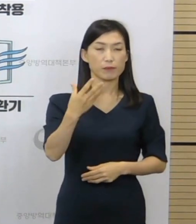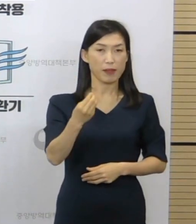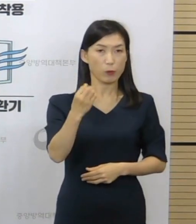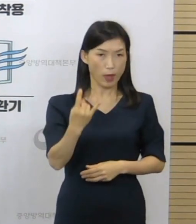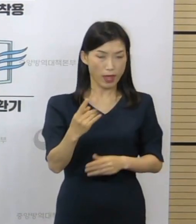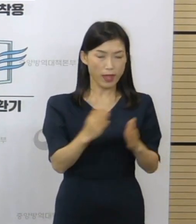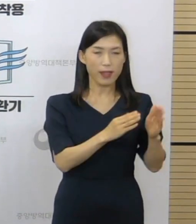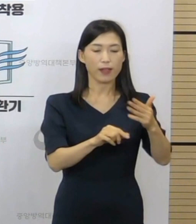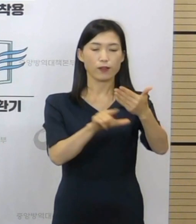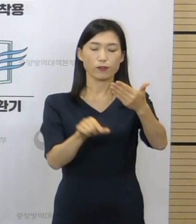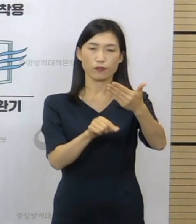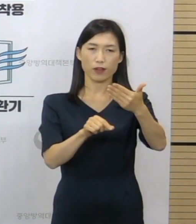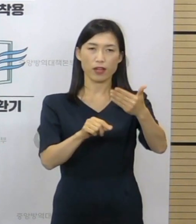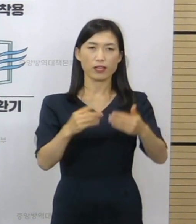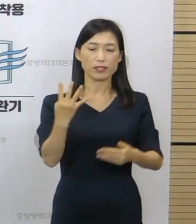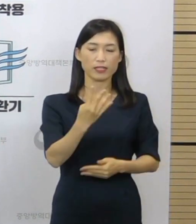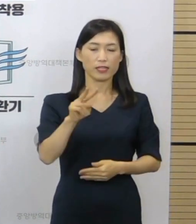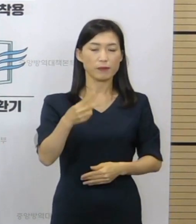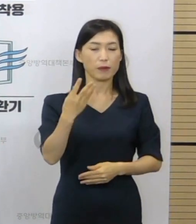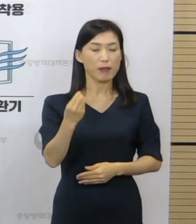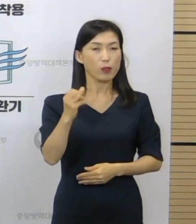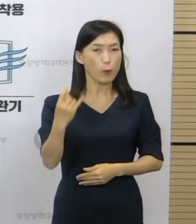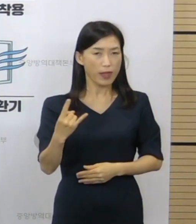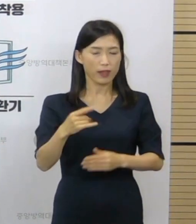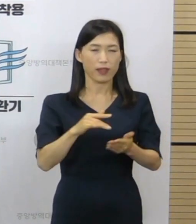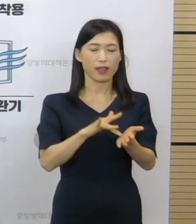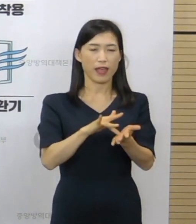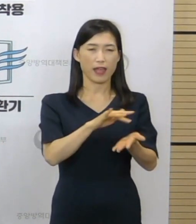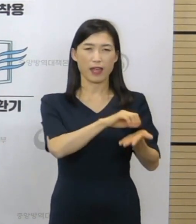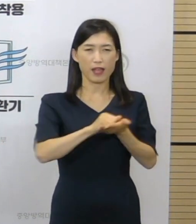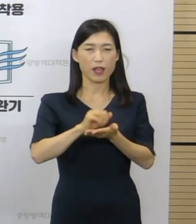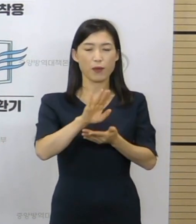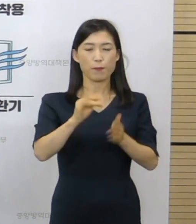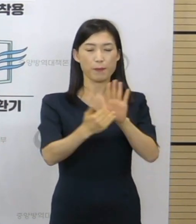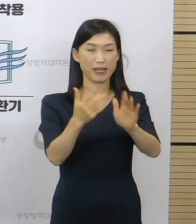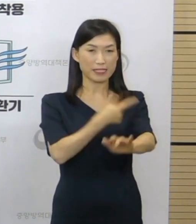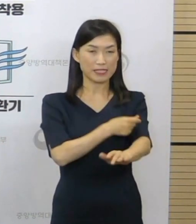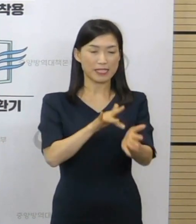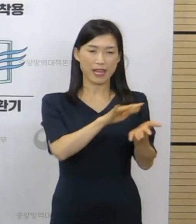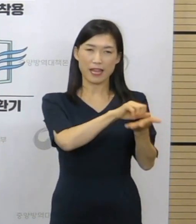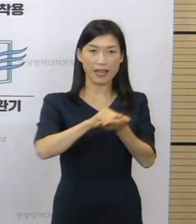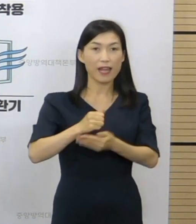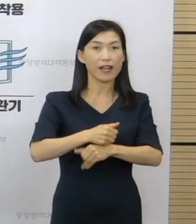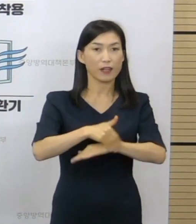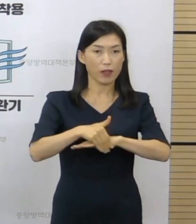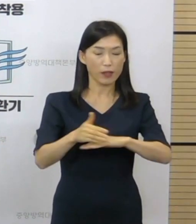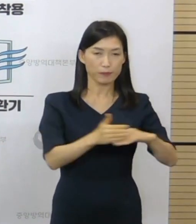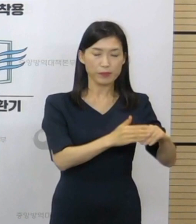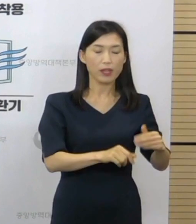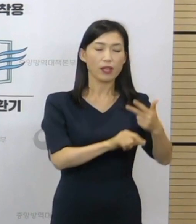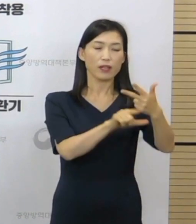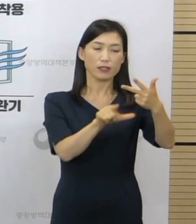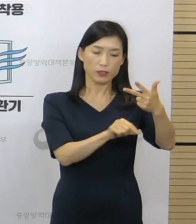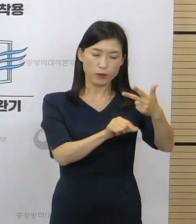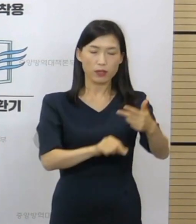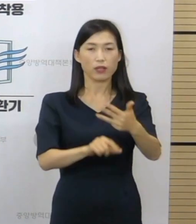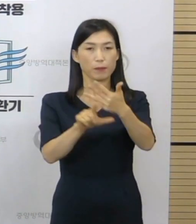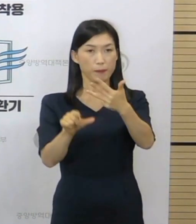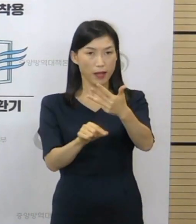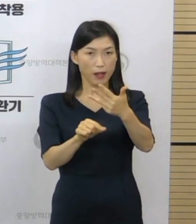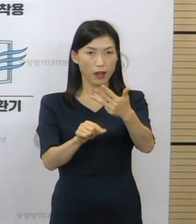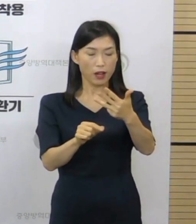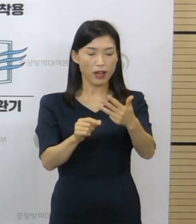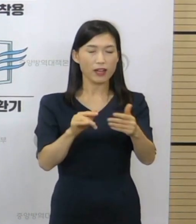9월에는 4200만 외부 4 백신이 공급될 예정입니다 7 8월에 걸쳐 도입되는 백신은